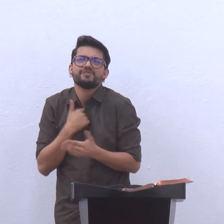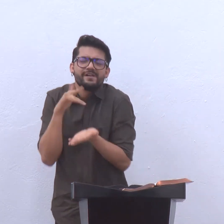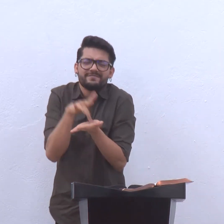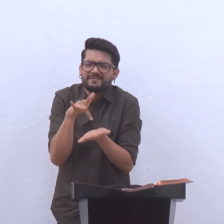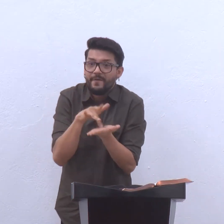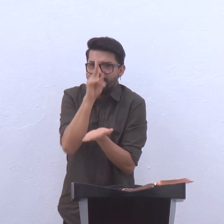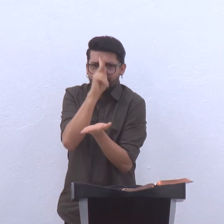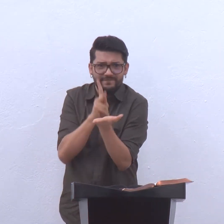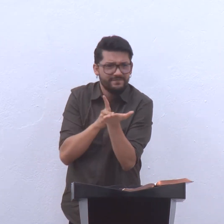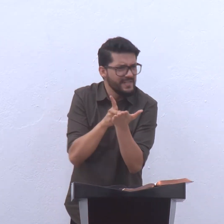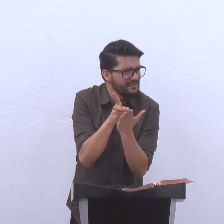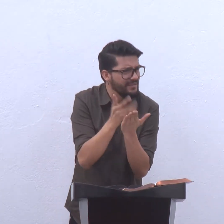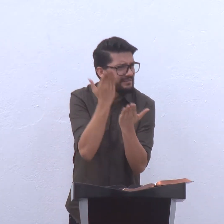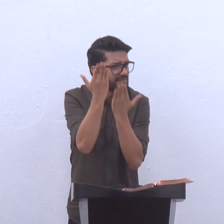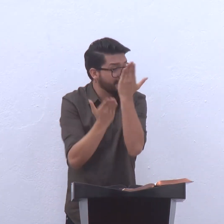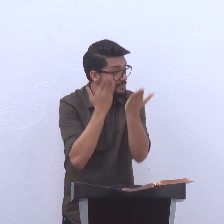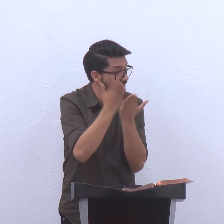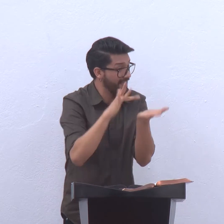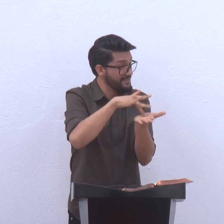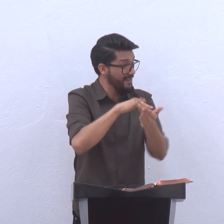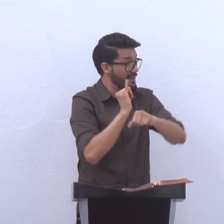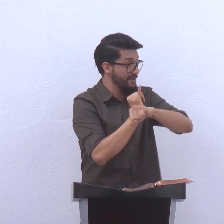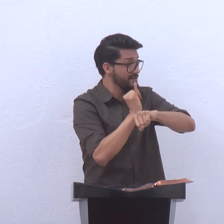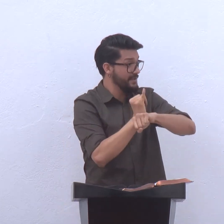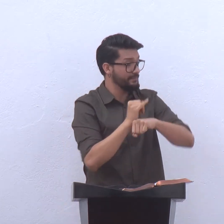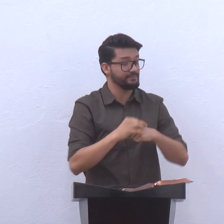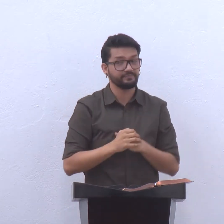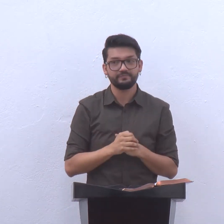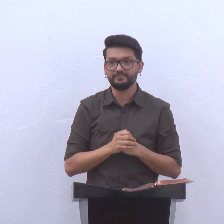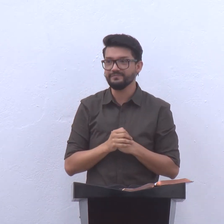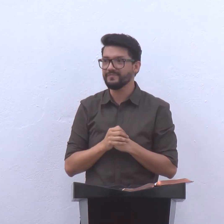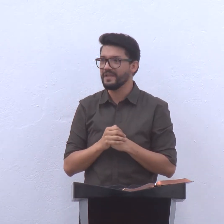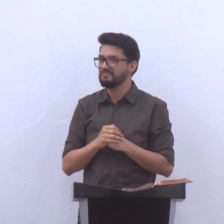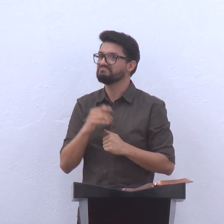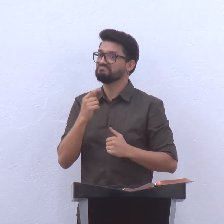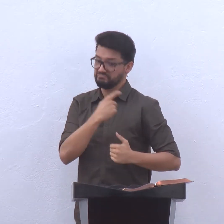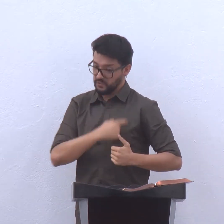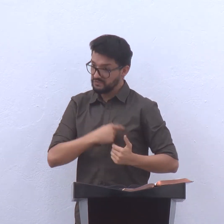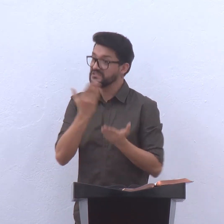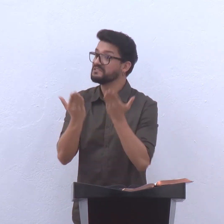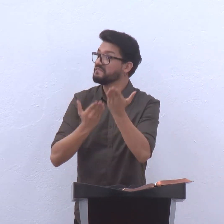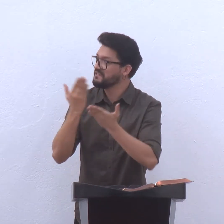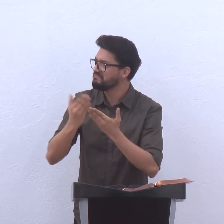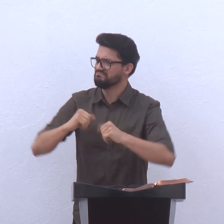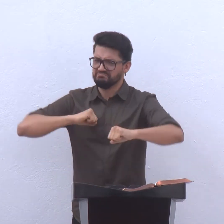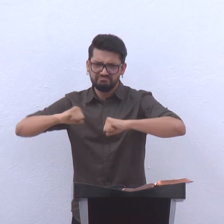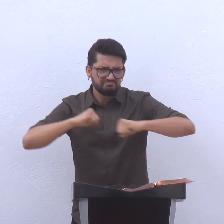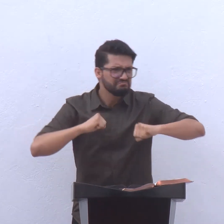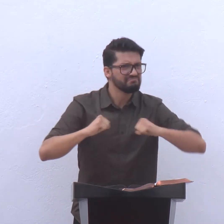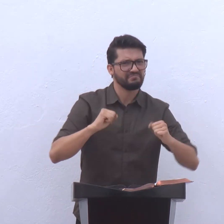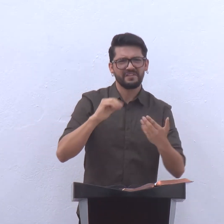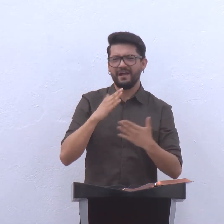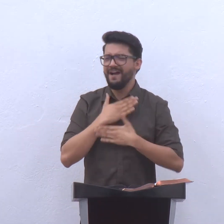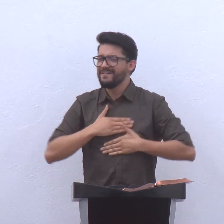precaria, muy humilde, pero era feliz asistiendo a la iglesia, servía fielmente en la iglesia. Servía como mujer, era